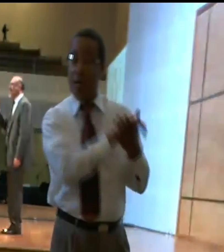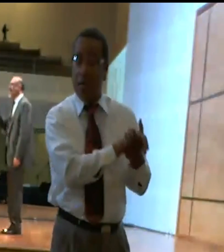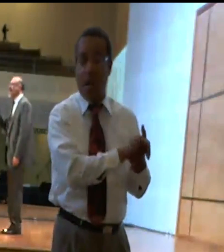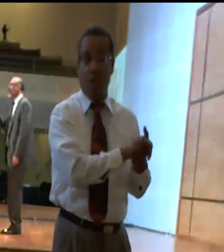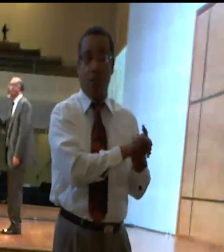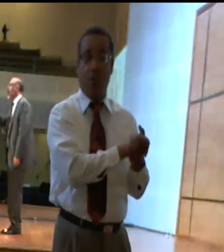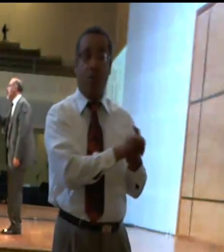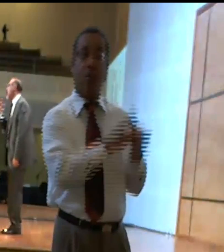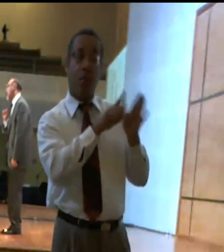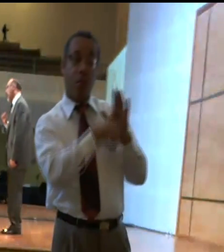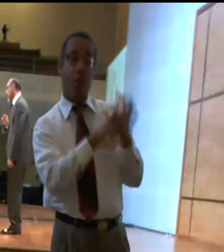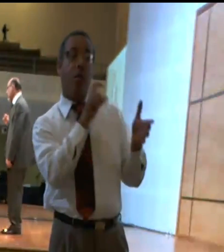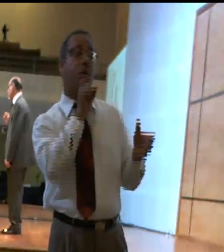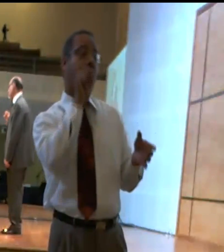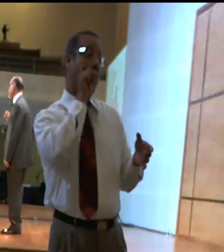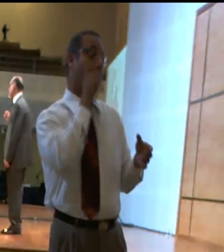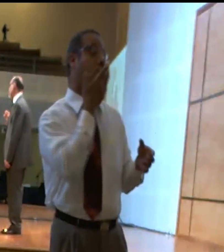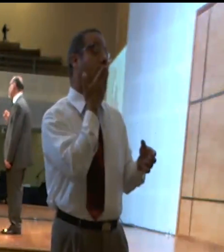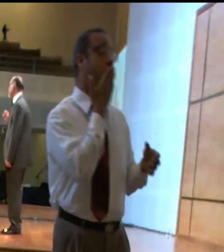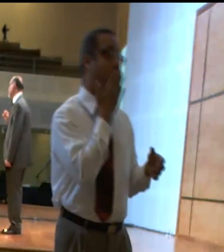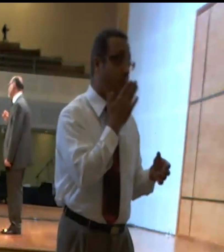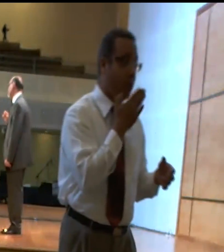para decidir quién tuvo el mejor abogado.